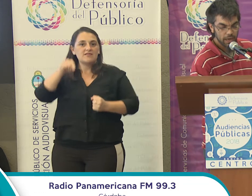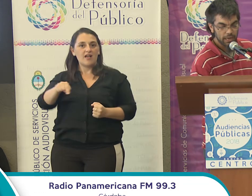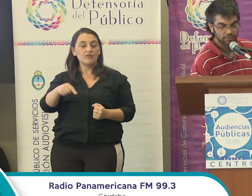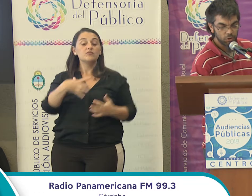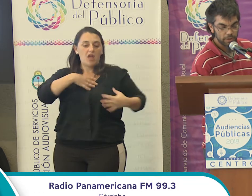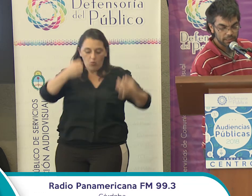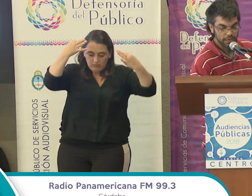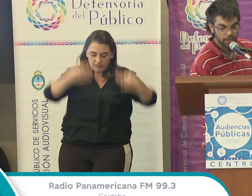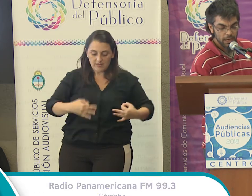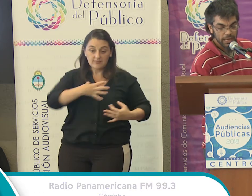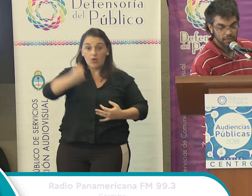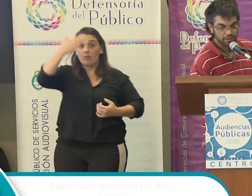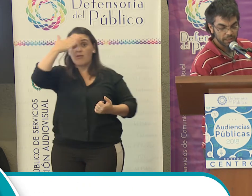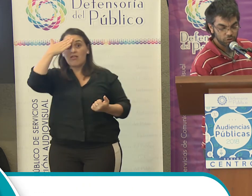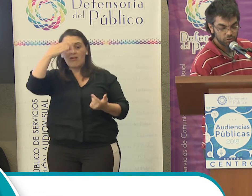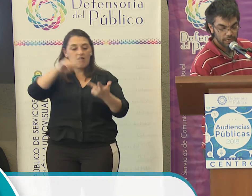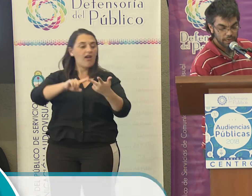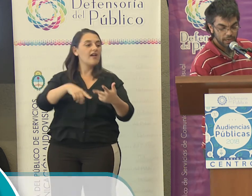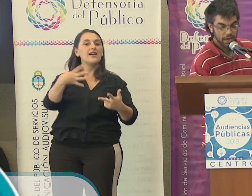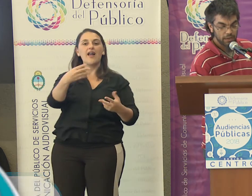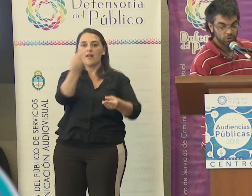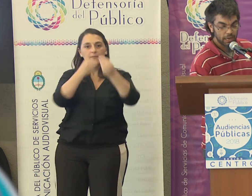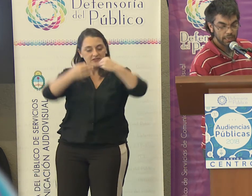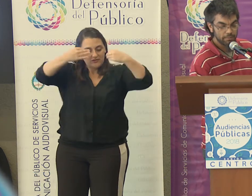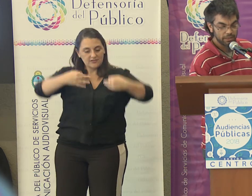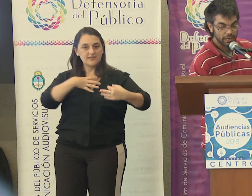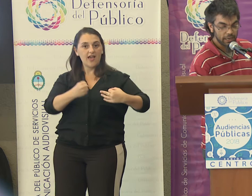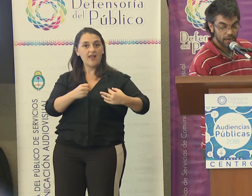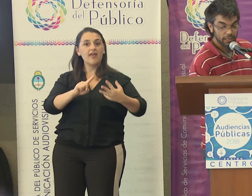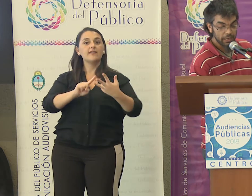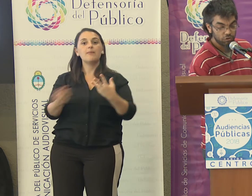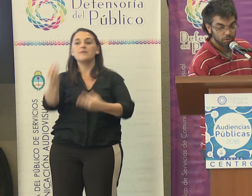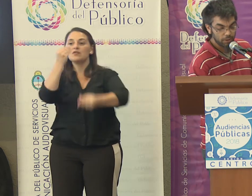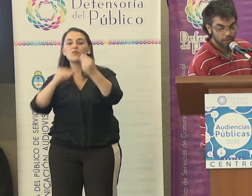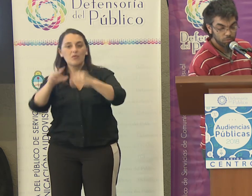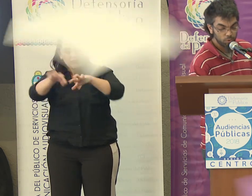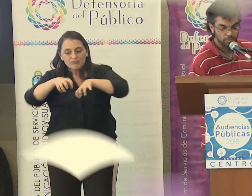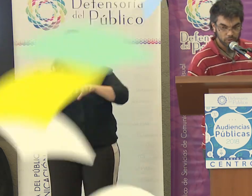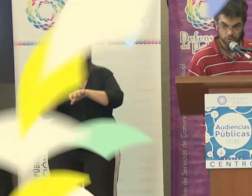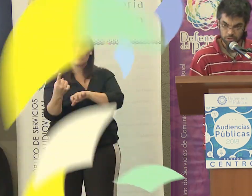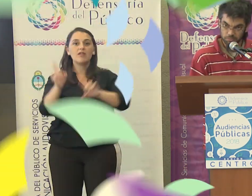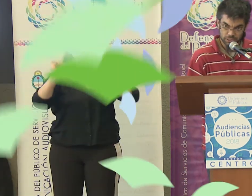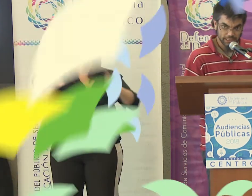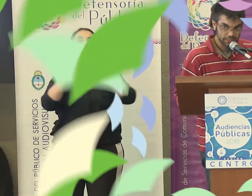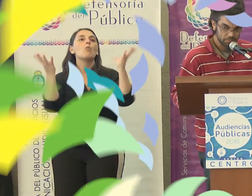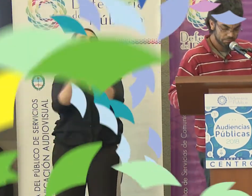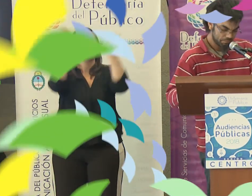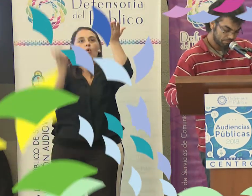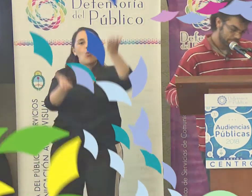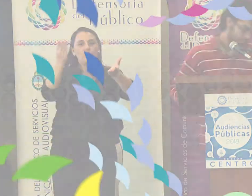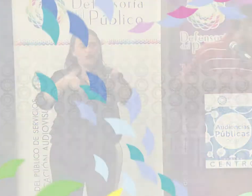a la salud mental a la alimentación sana a la soberanía alimentaria al derecho a vivir en un mundo más justo muchas